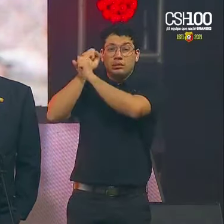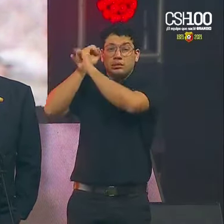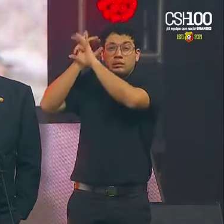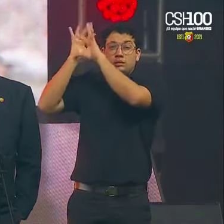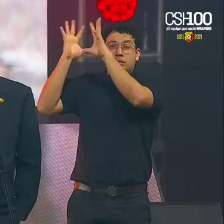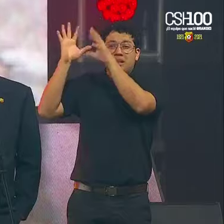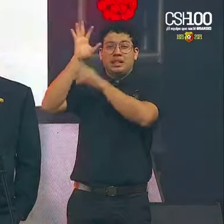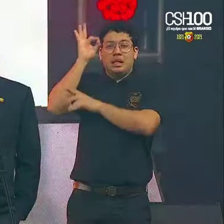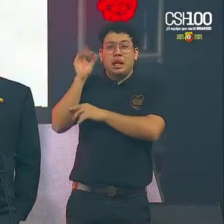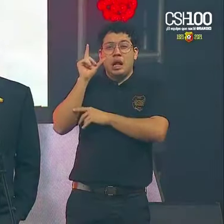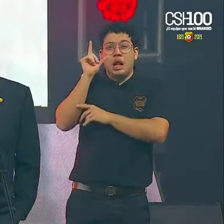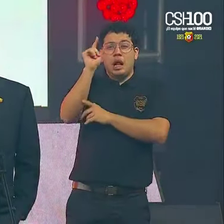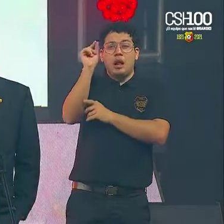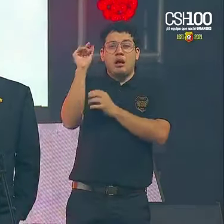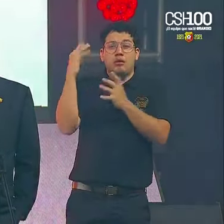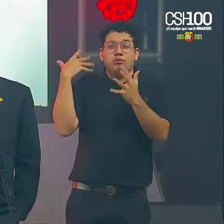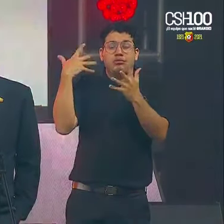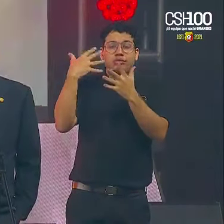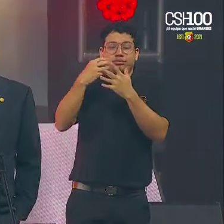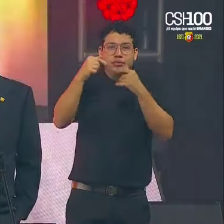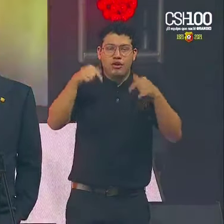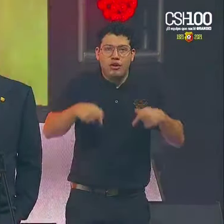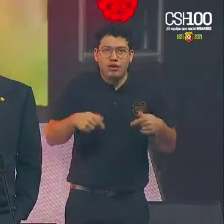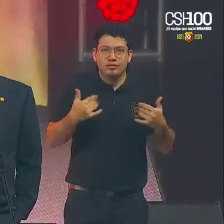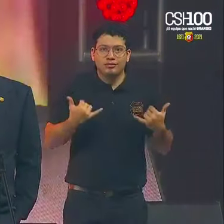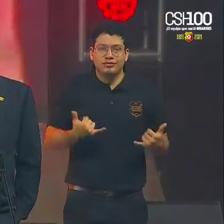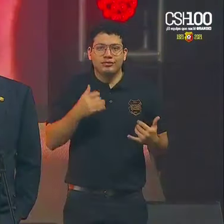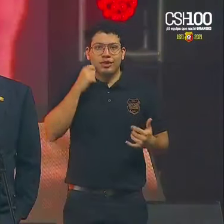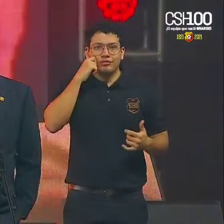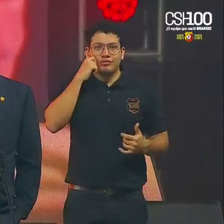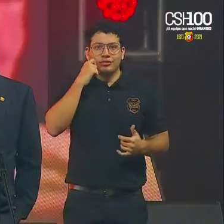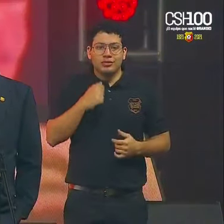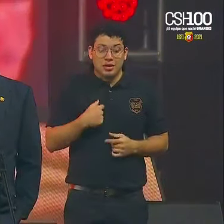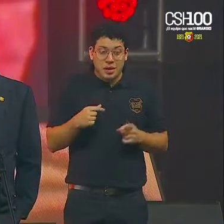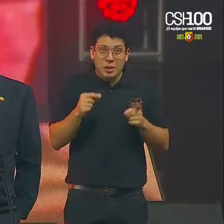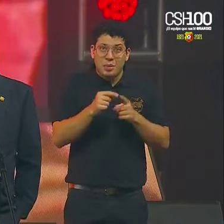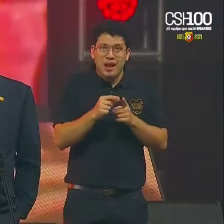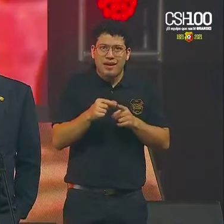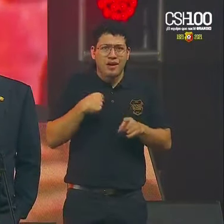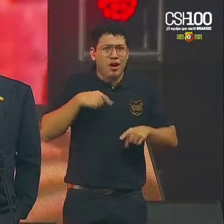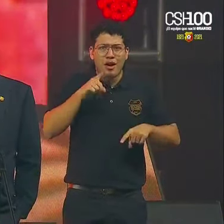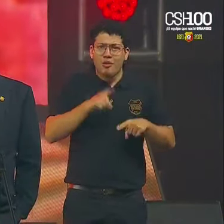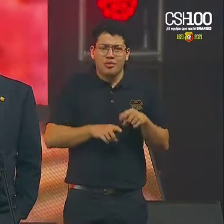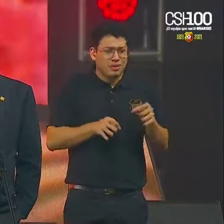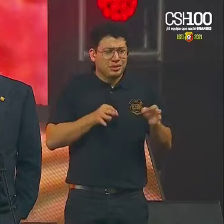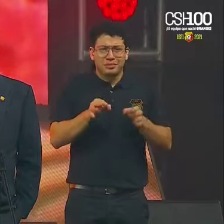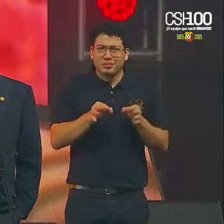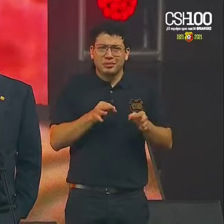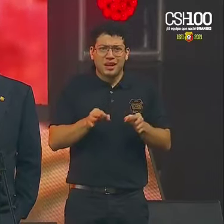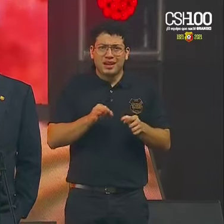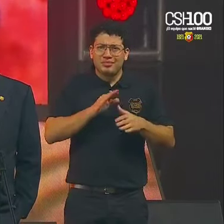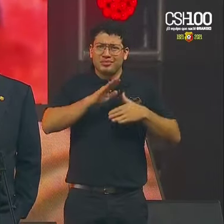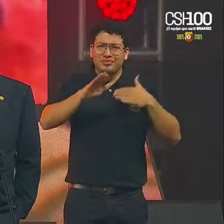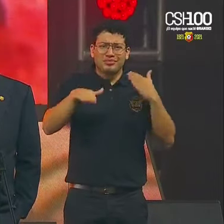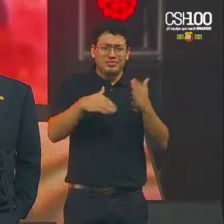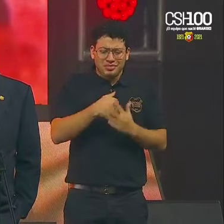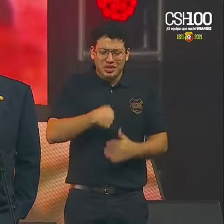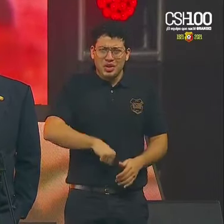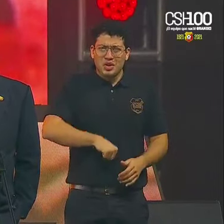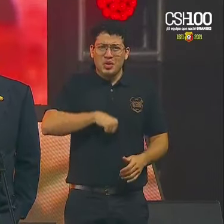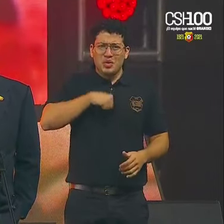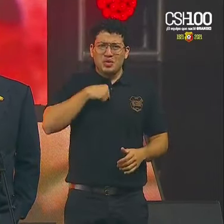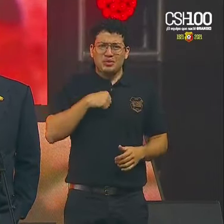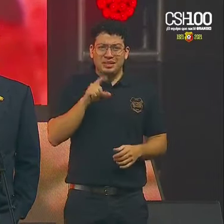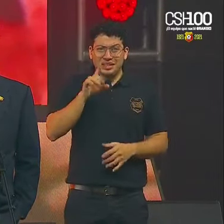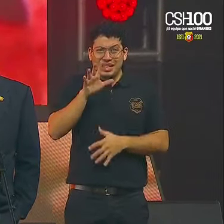muy lejano. Las palabras no pueden explicar el sentimiento de emoción y orgullo que significan cumplirse años de historia.